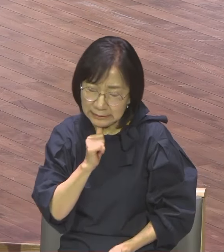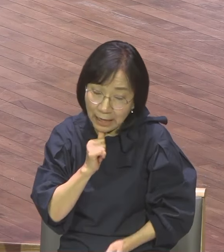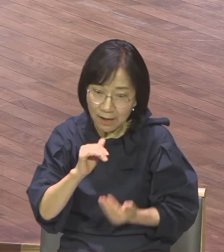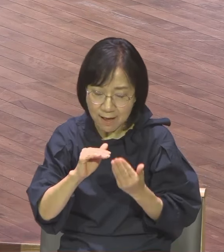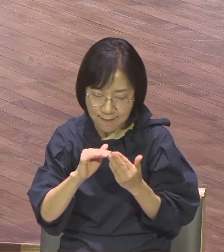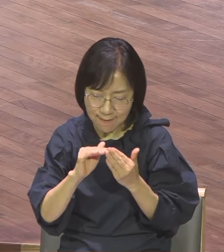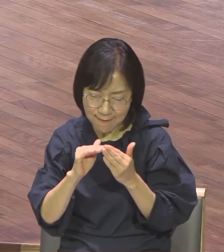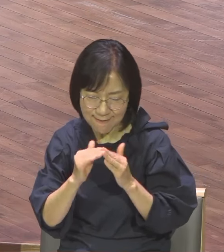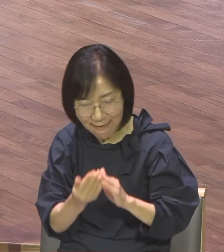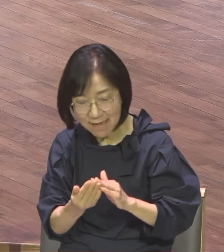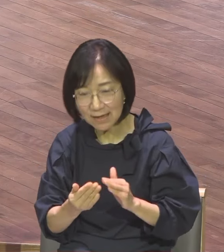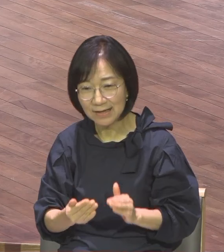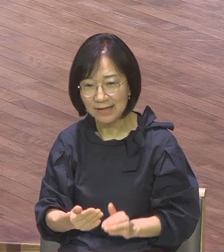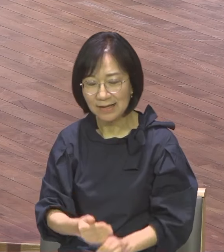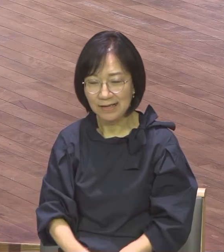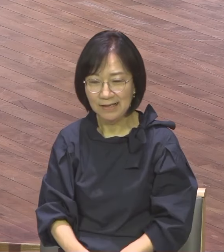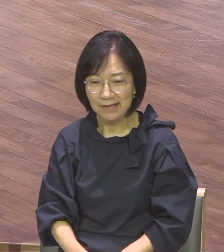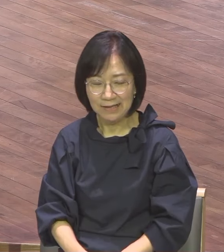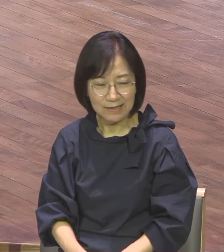여러분,